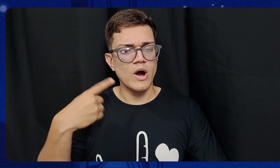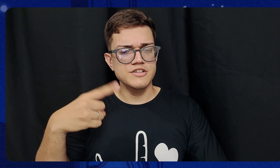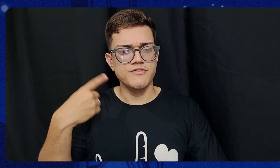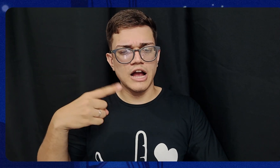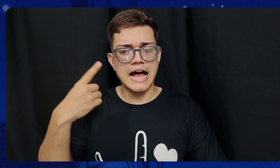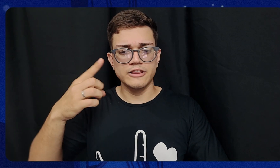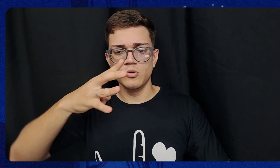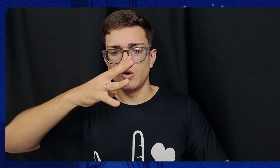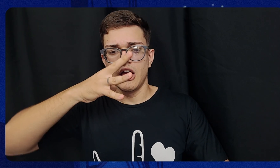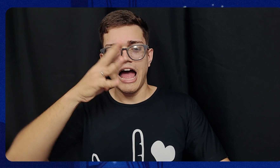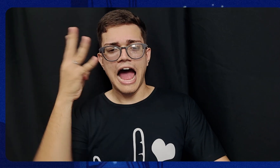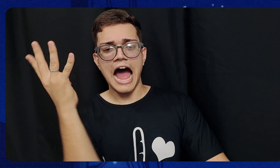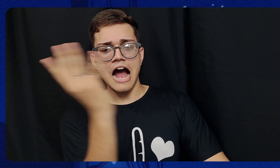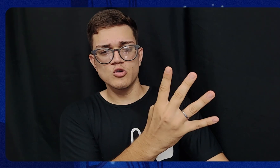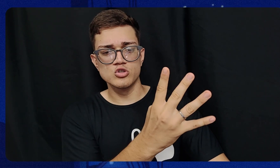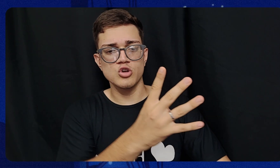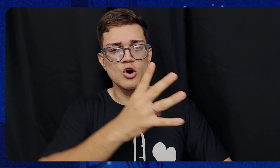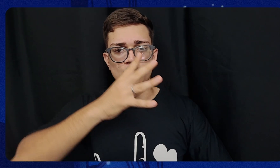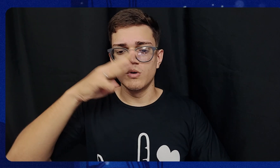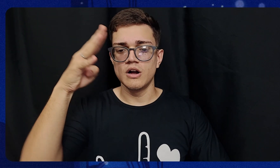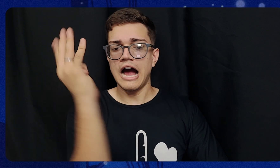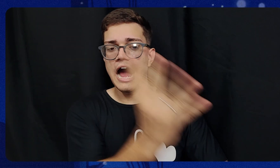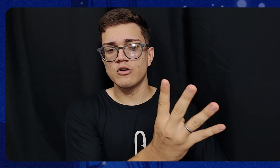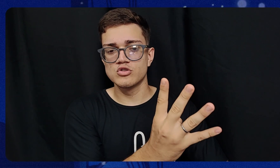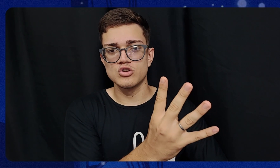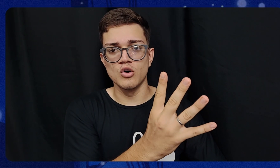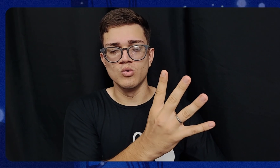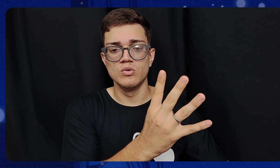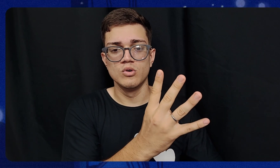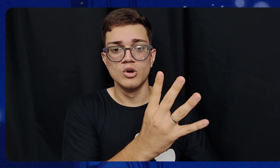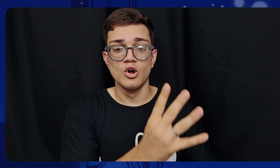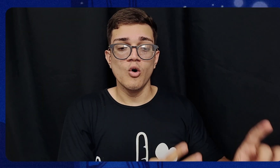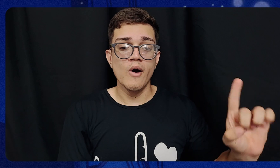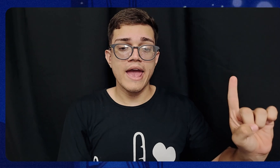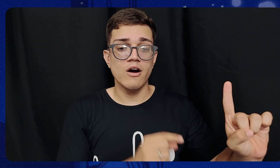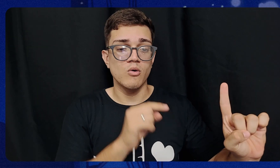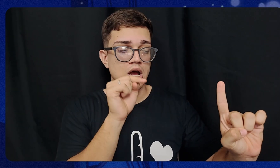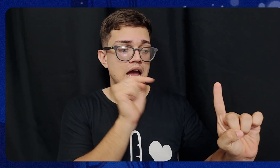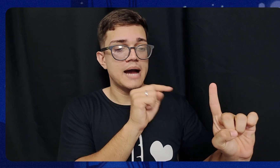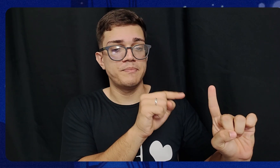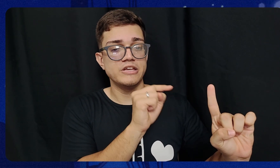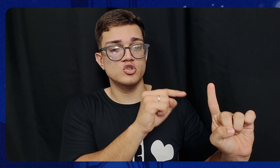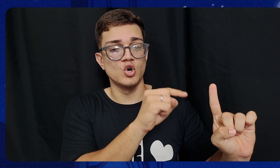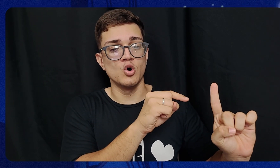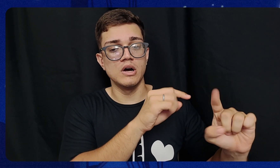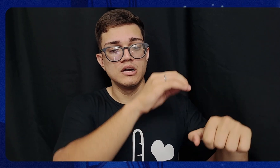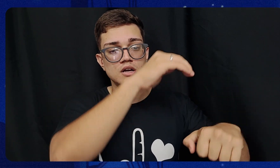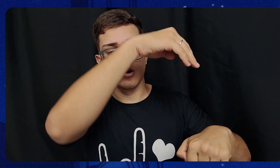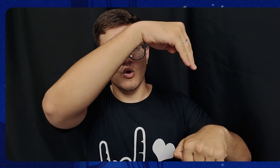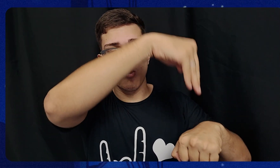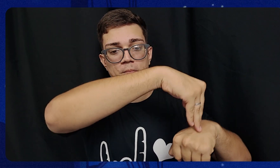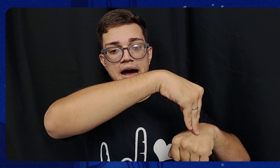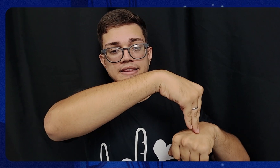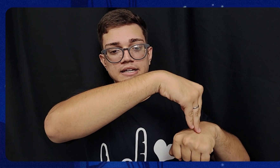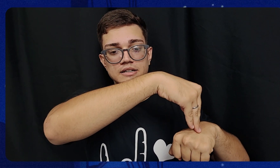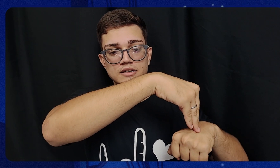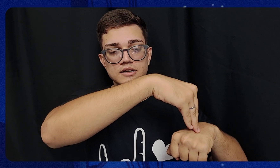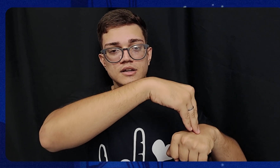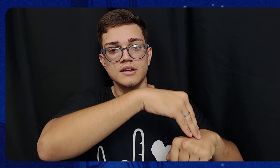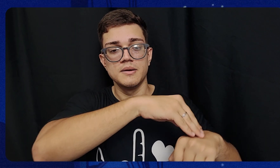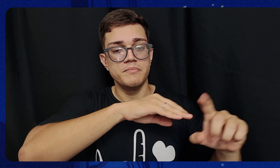O advogado acusou o réu, a pessoa